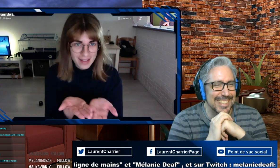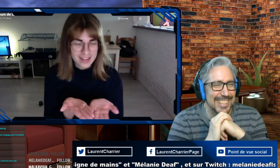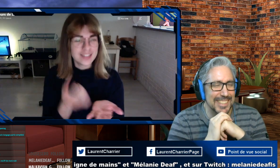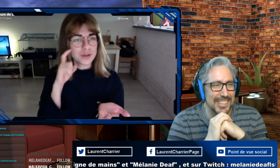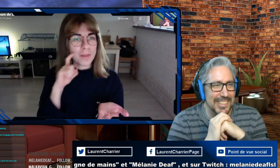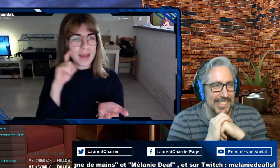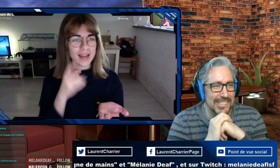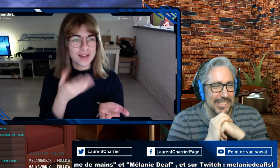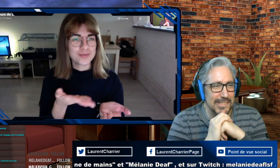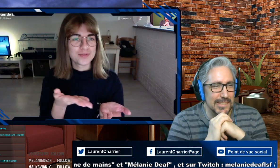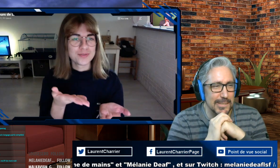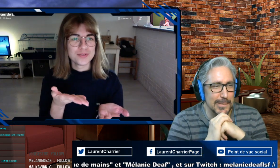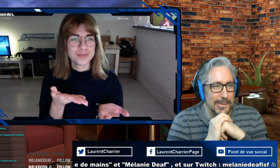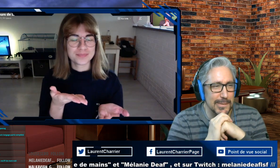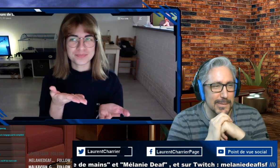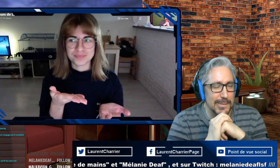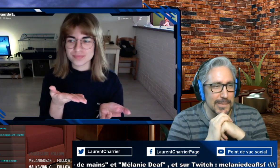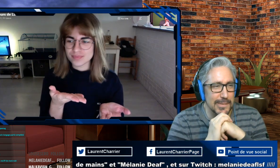là, la marque,